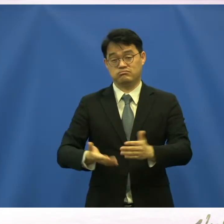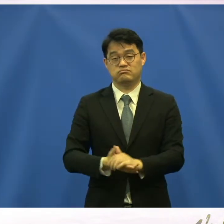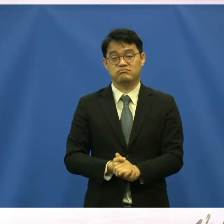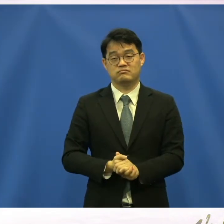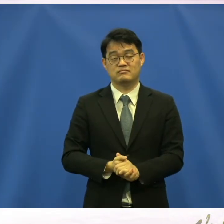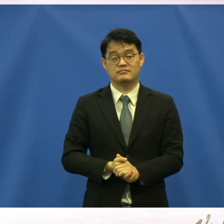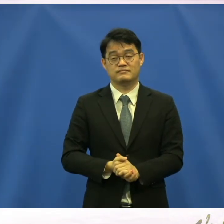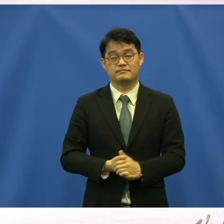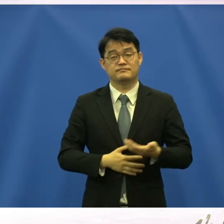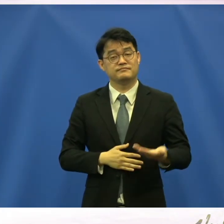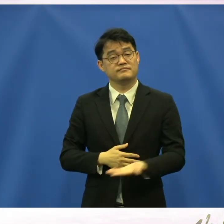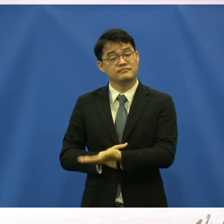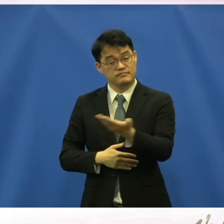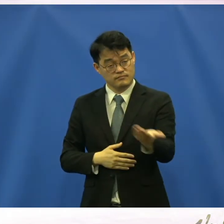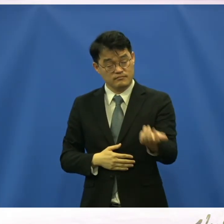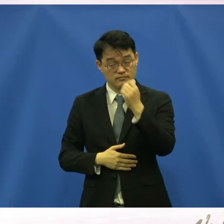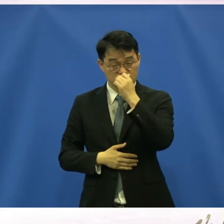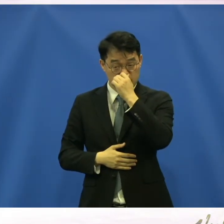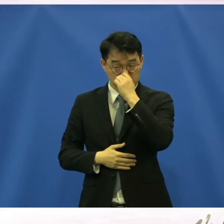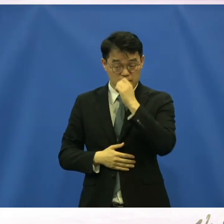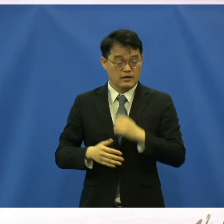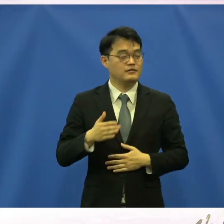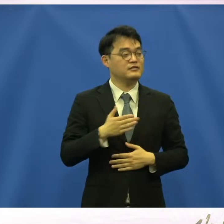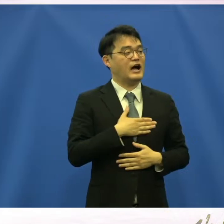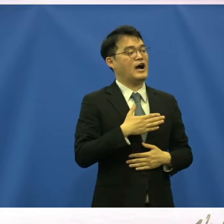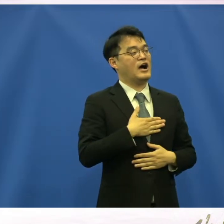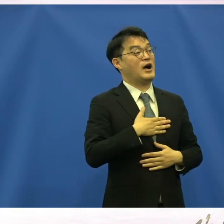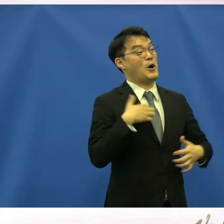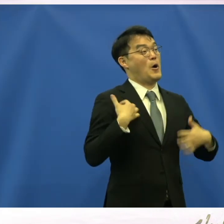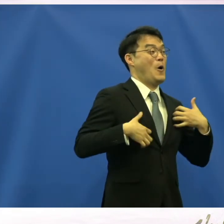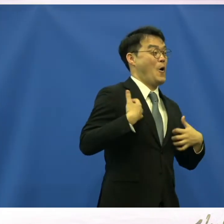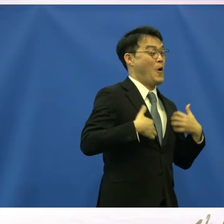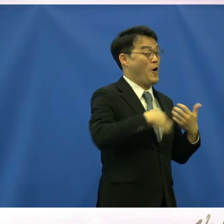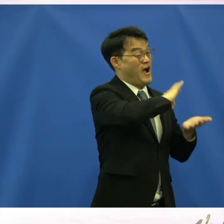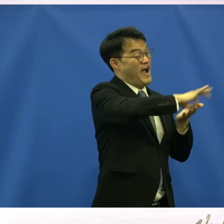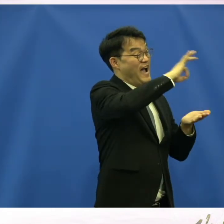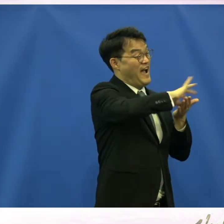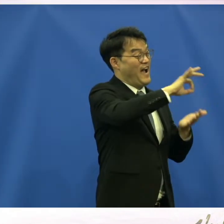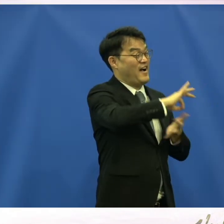여러분, 자기를 즐겁게 하기 위해서 돈을 쏟아부으면요 그게 기쁨이 안 와요.